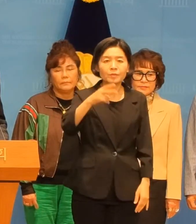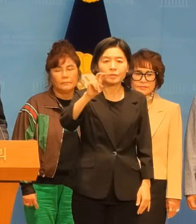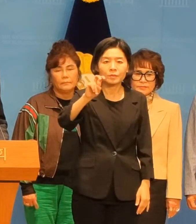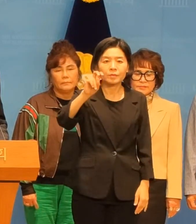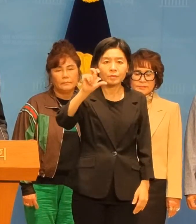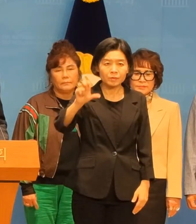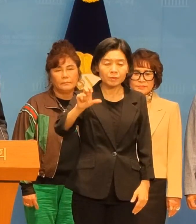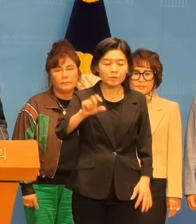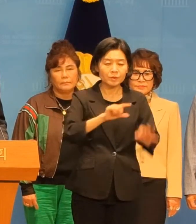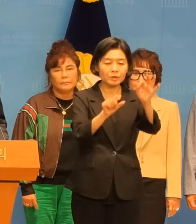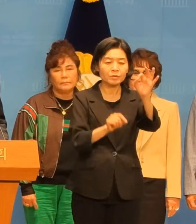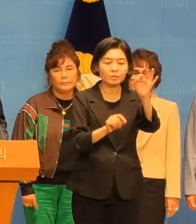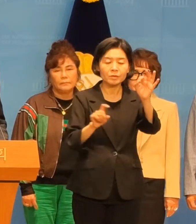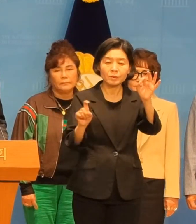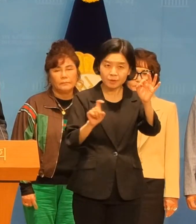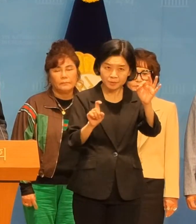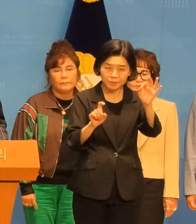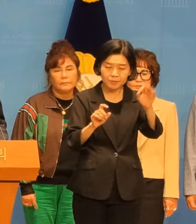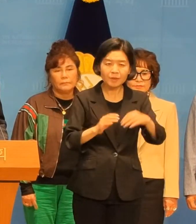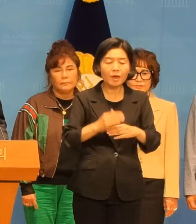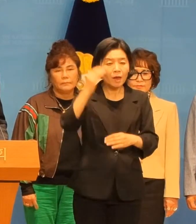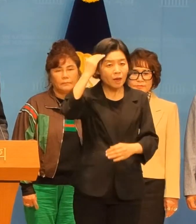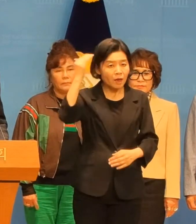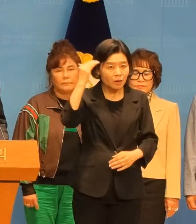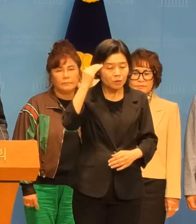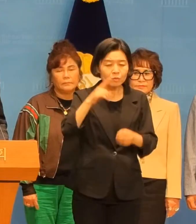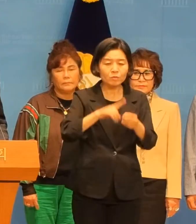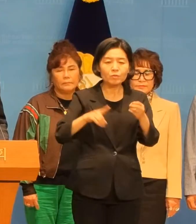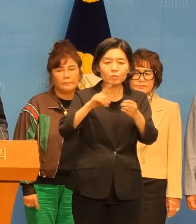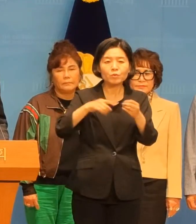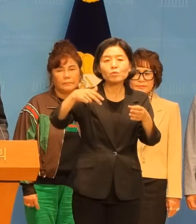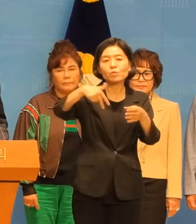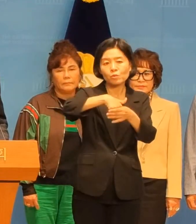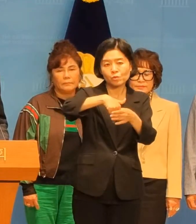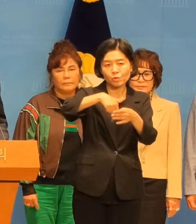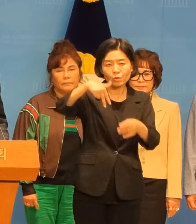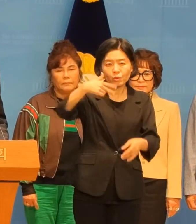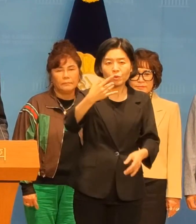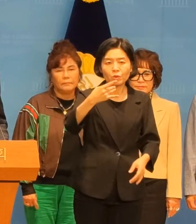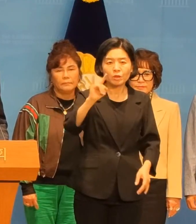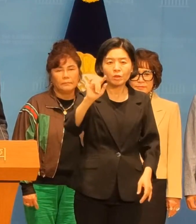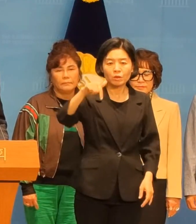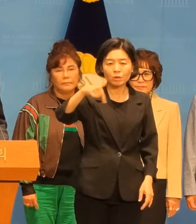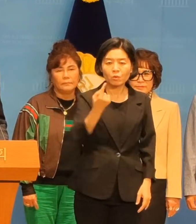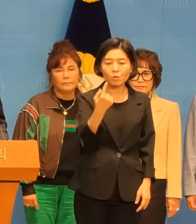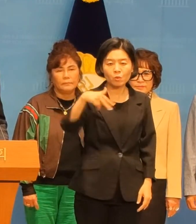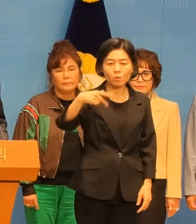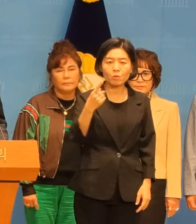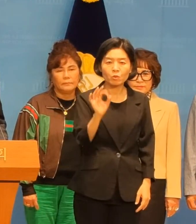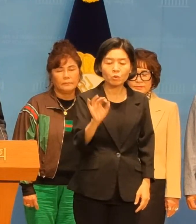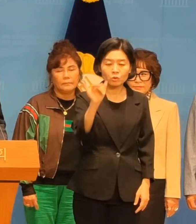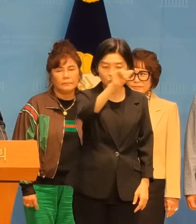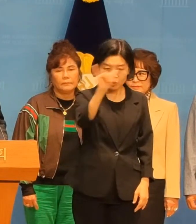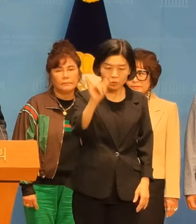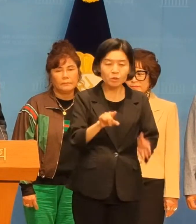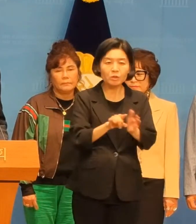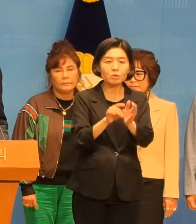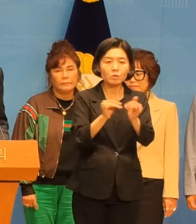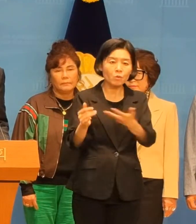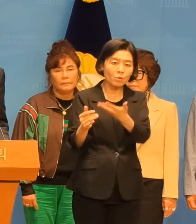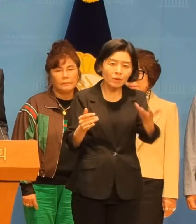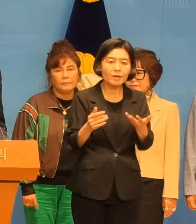2025년 10월 10일 한국불교 태고종 전국 신도회 일동